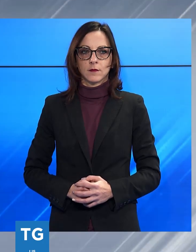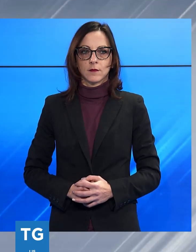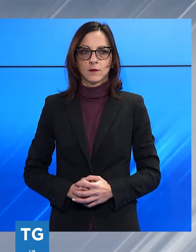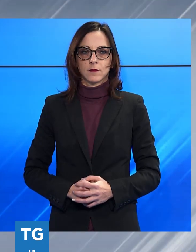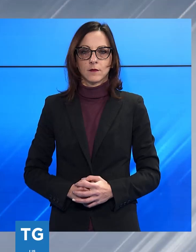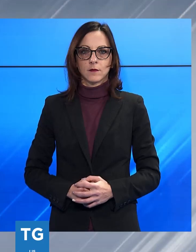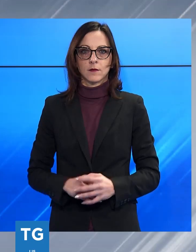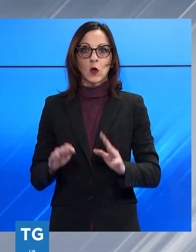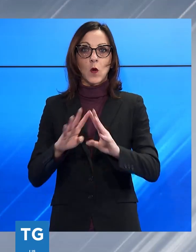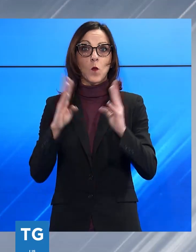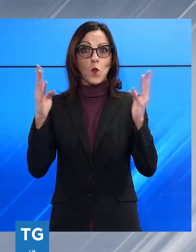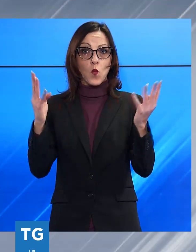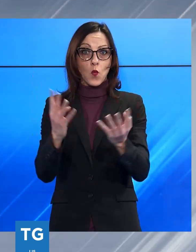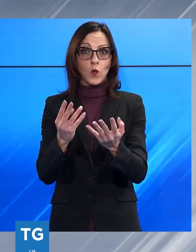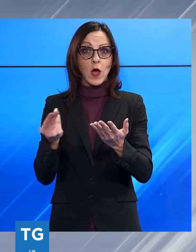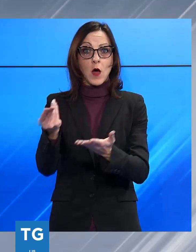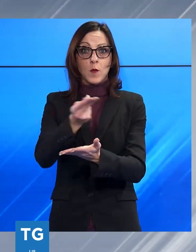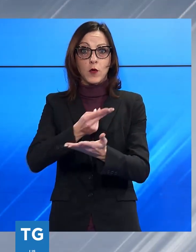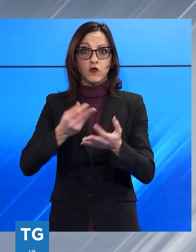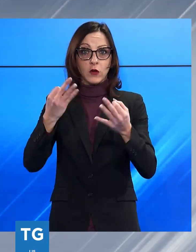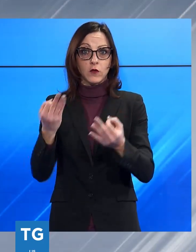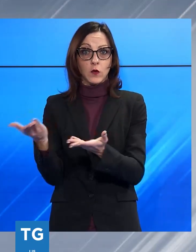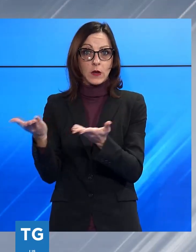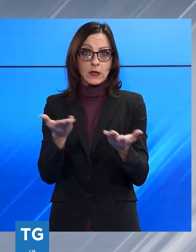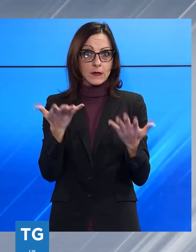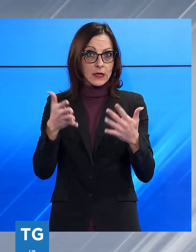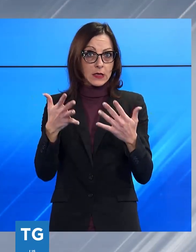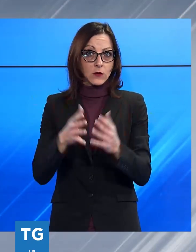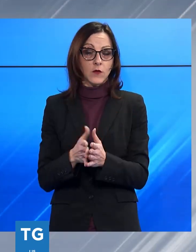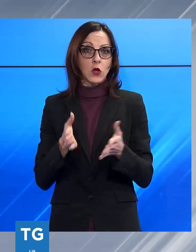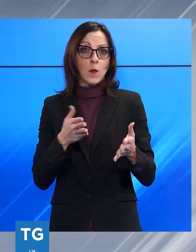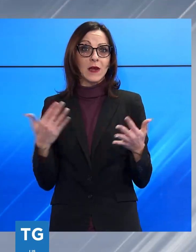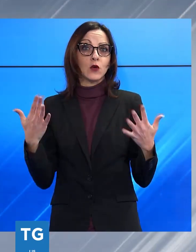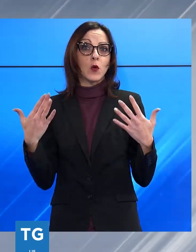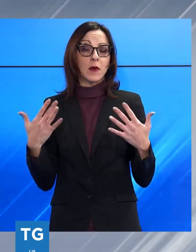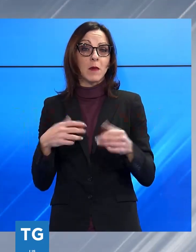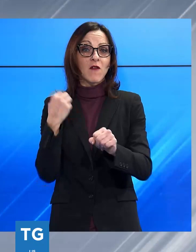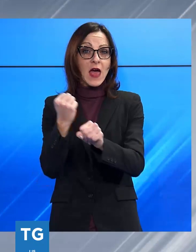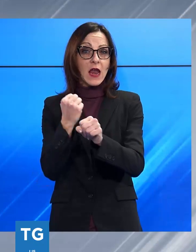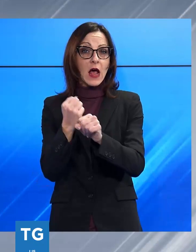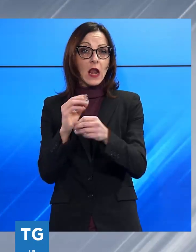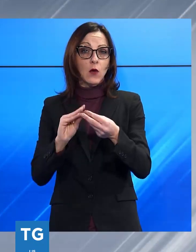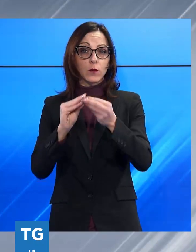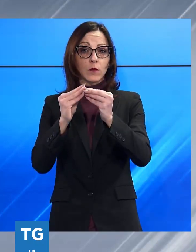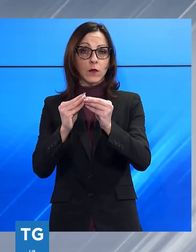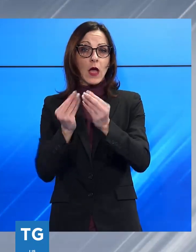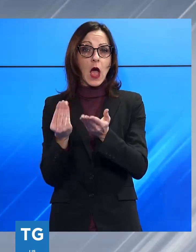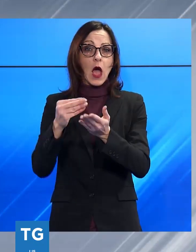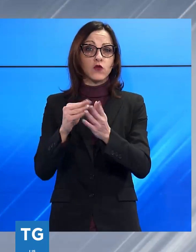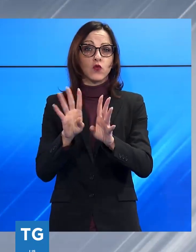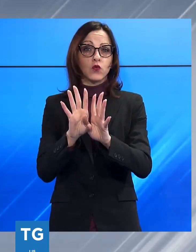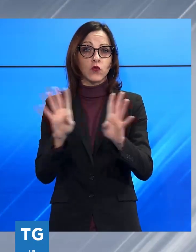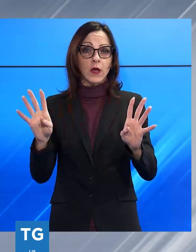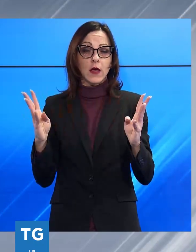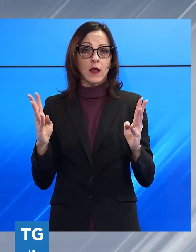Mura presentato il piano della sicurezza cominceranno in primavera i lavori per l'installazione delle balaustre di protezione nei